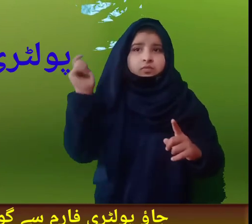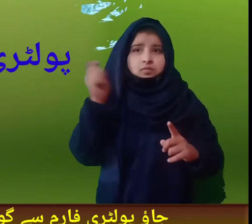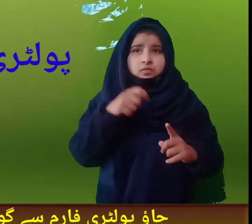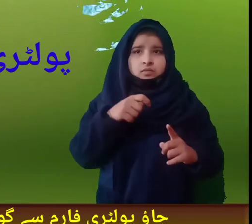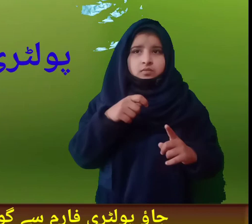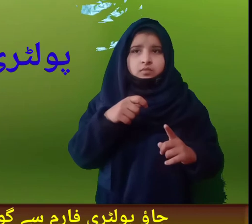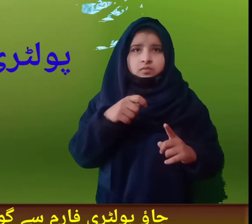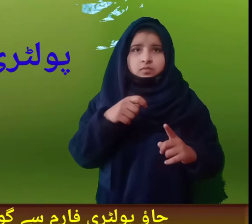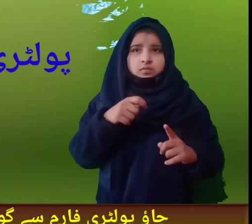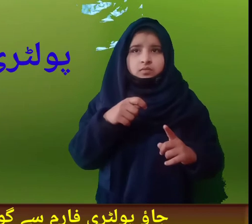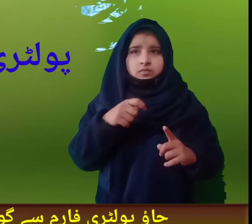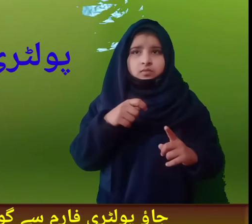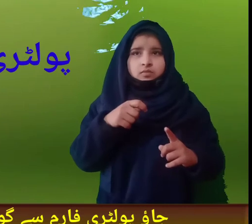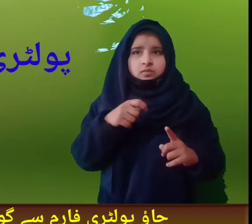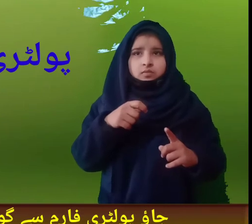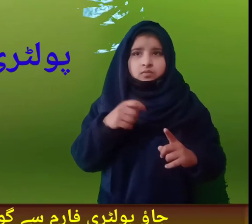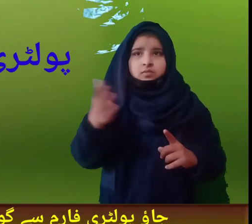गोश्त ले आओ।